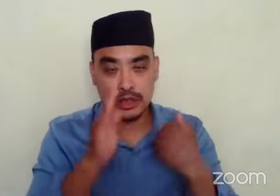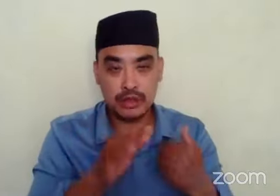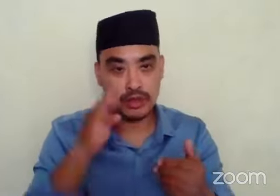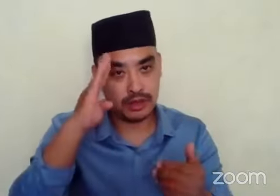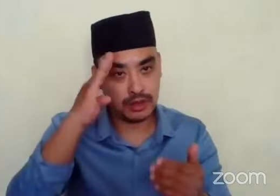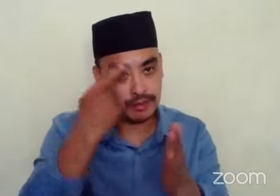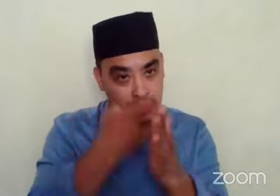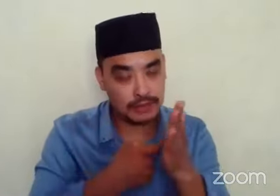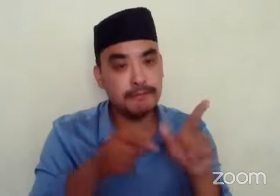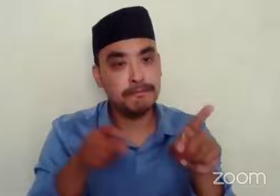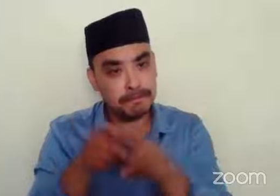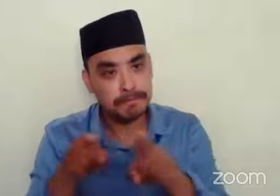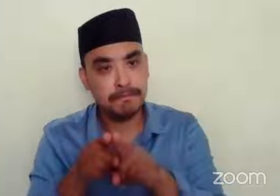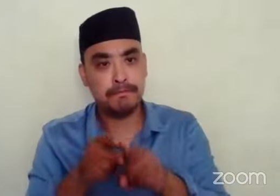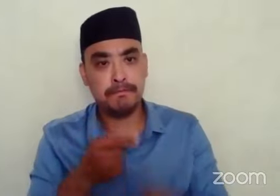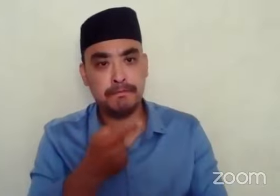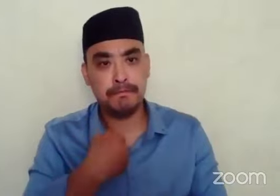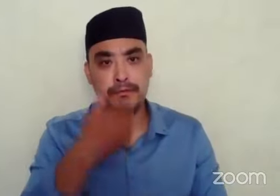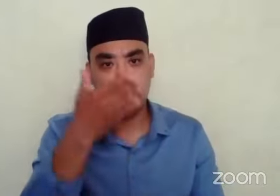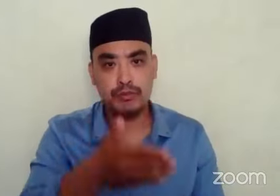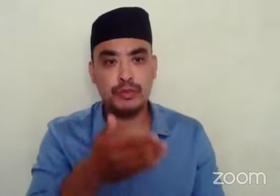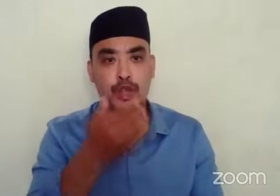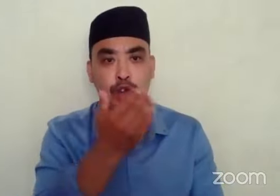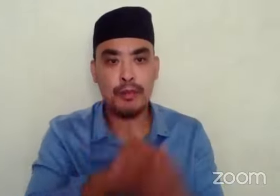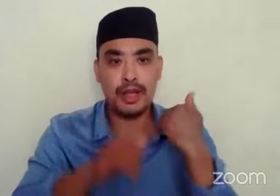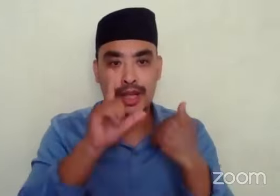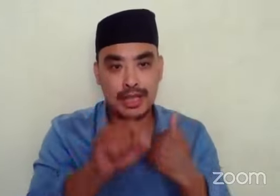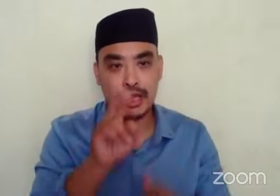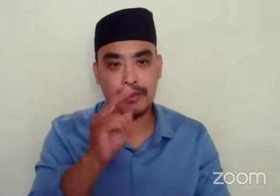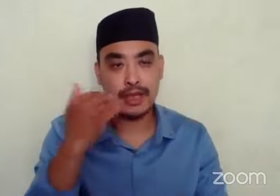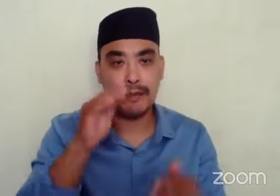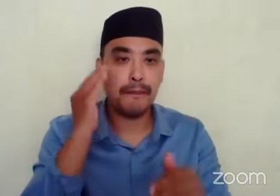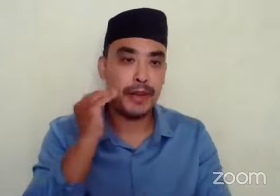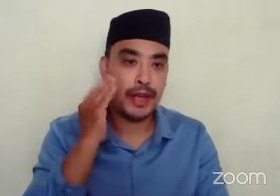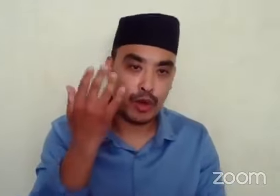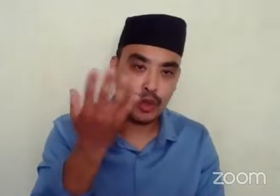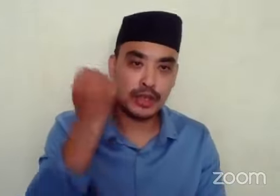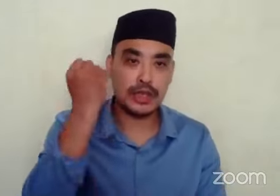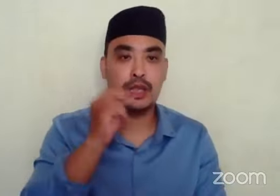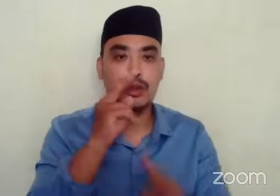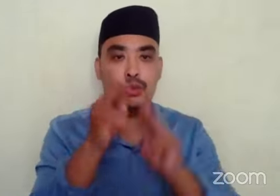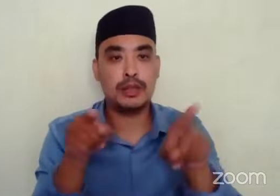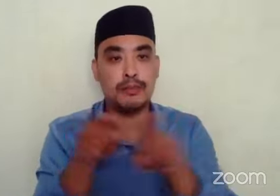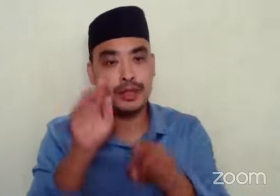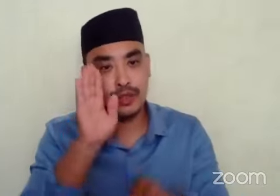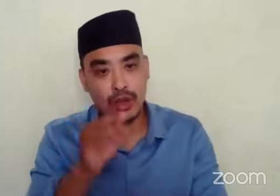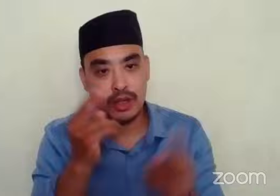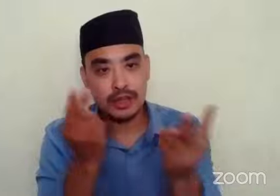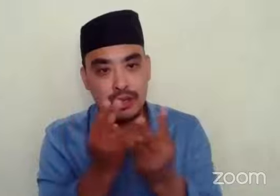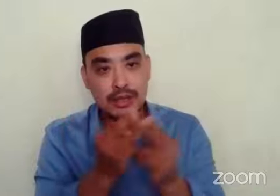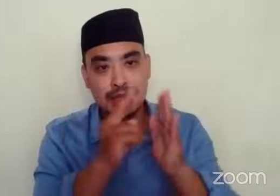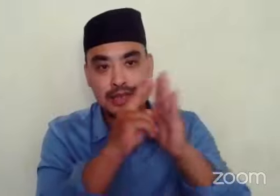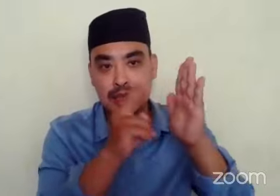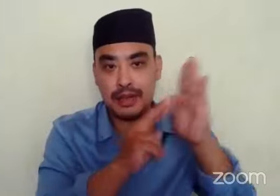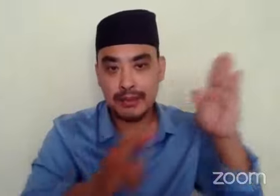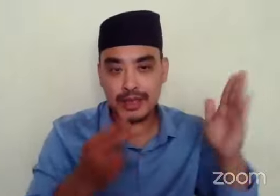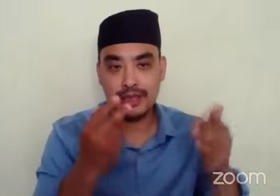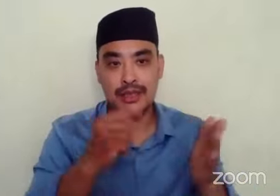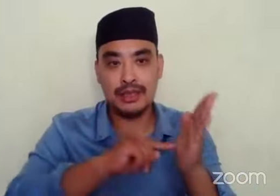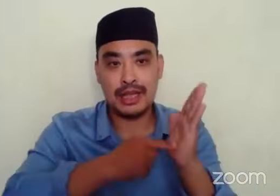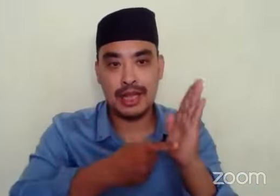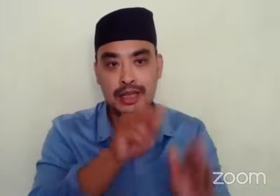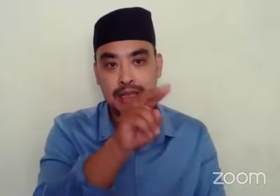पनि हामीलाई अपाङ्गता भएका महिलाका अधिकारका कुराहरू गरेको छ, त्यस्तै गरेर सिआरपिडीको धारा